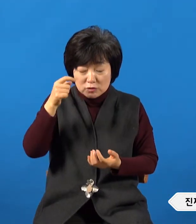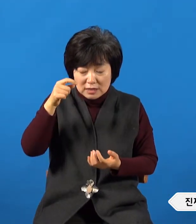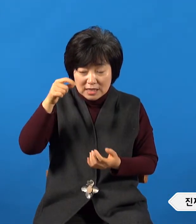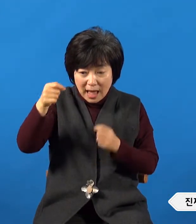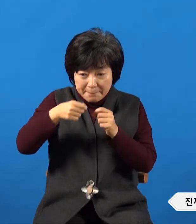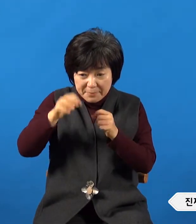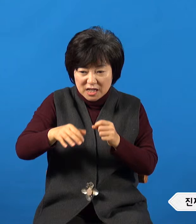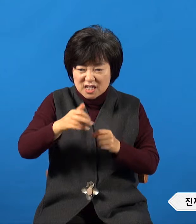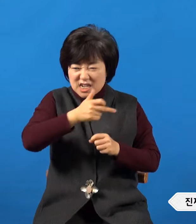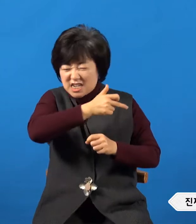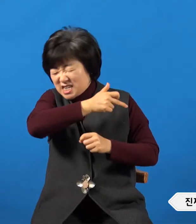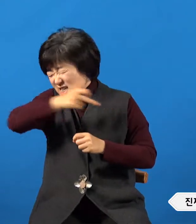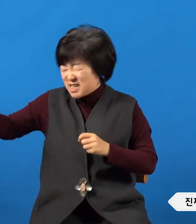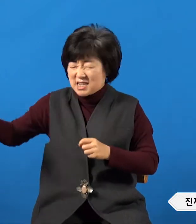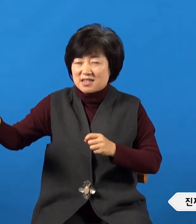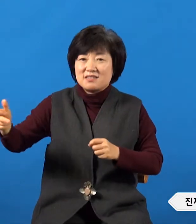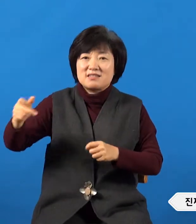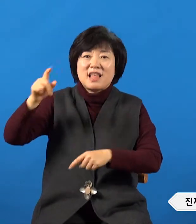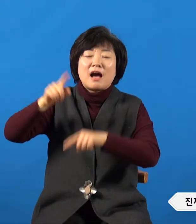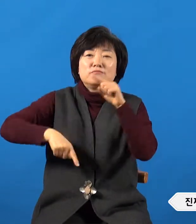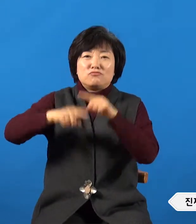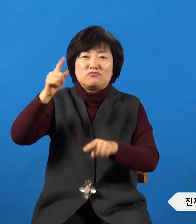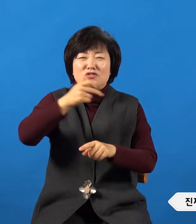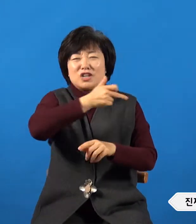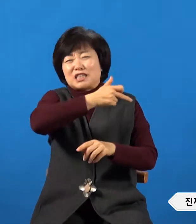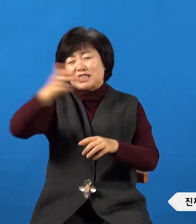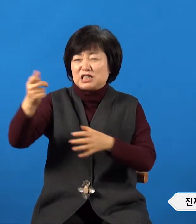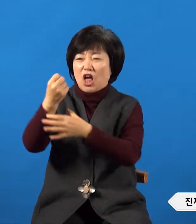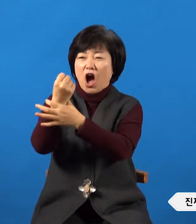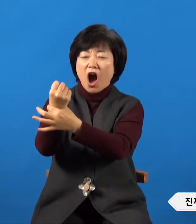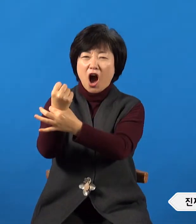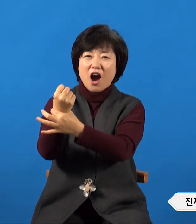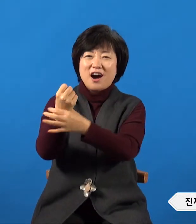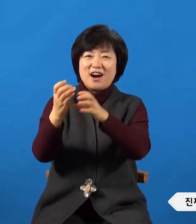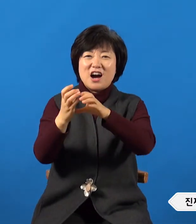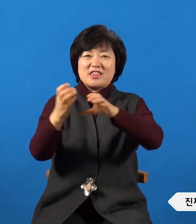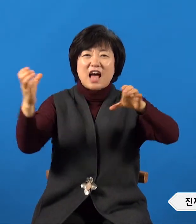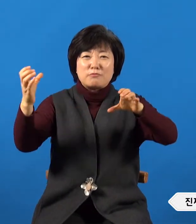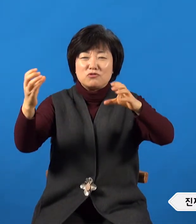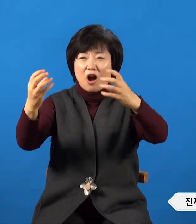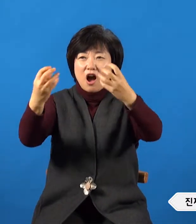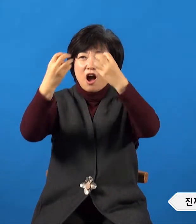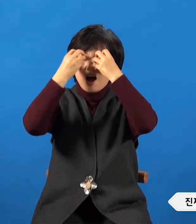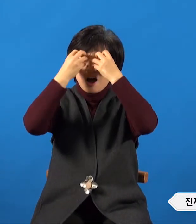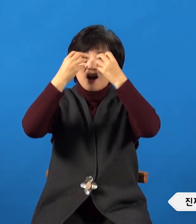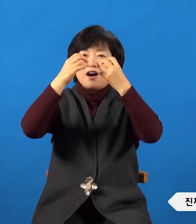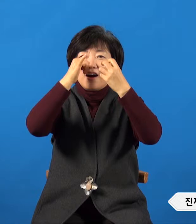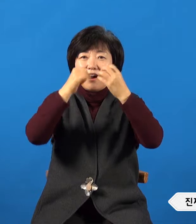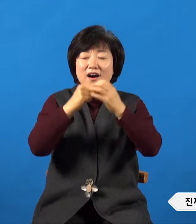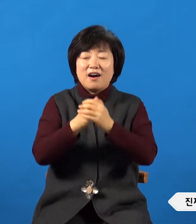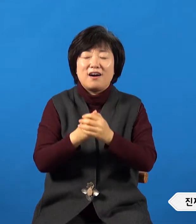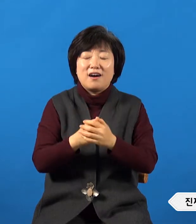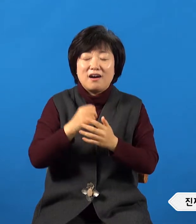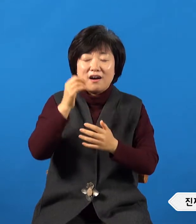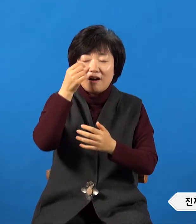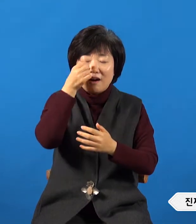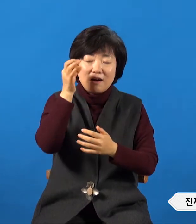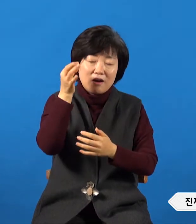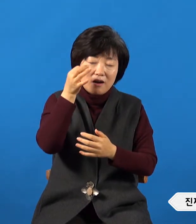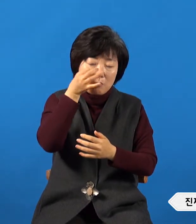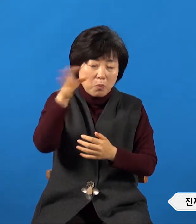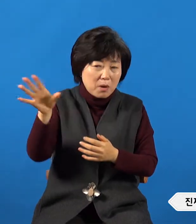큰 목재, 통나무, 널판지, 대들보, 석가래는 보지 못하고 과하게